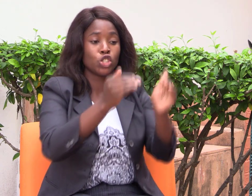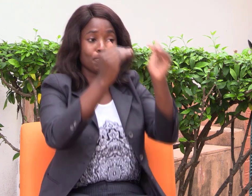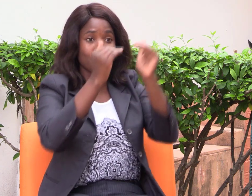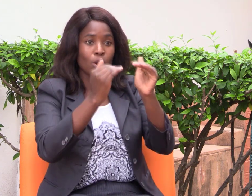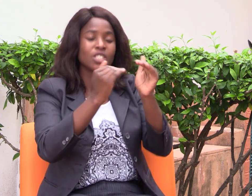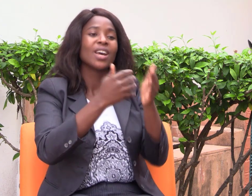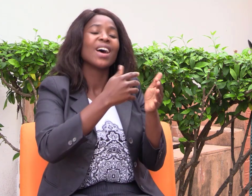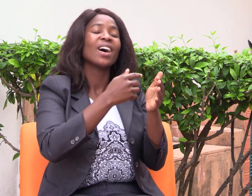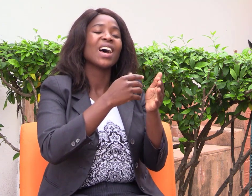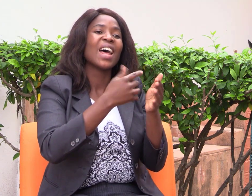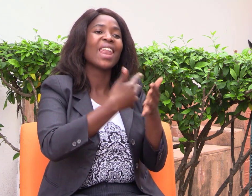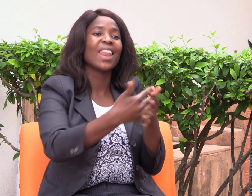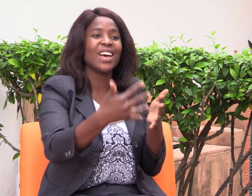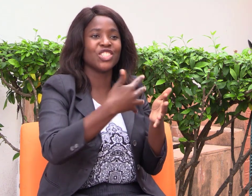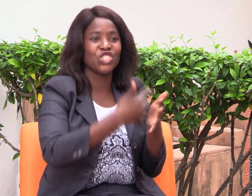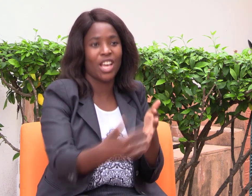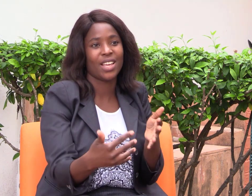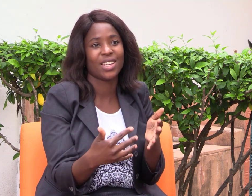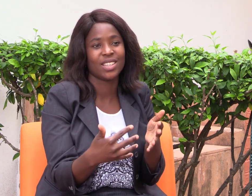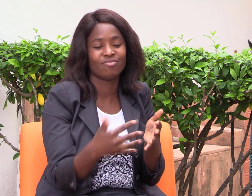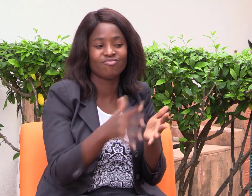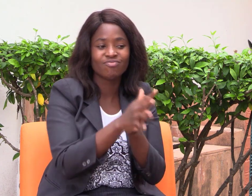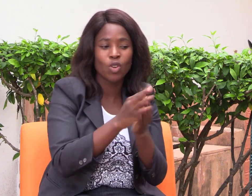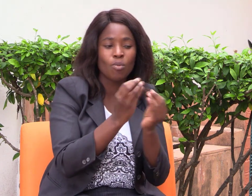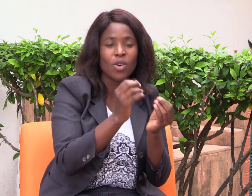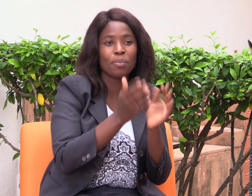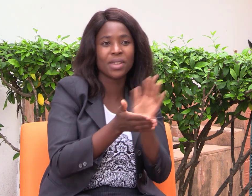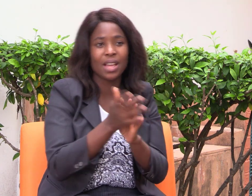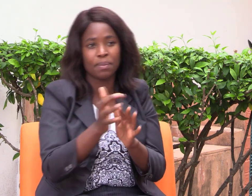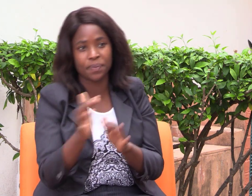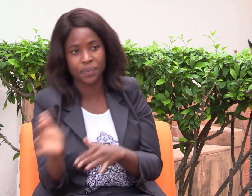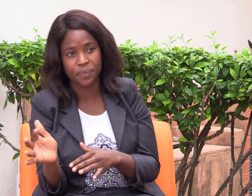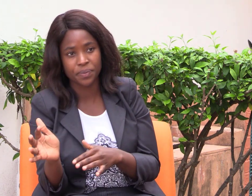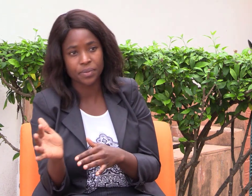mas depois disso, que é para aprender a ler,